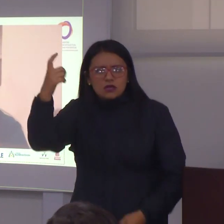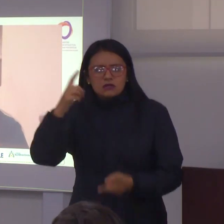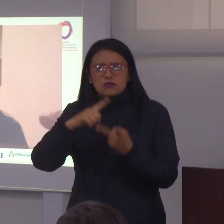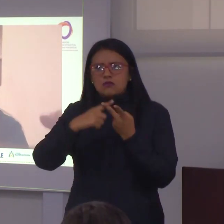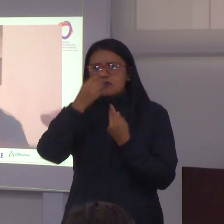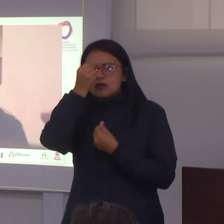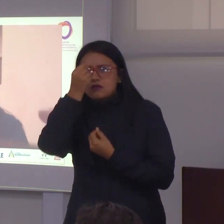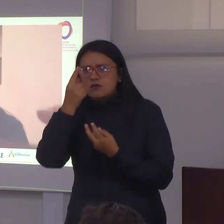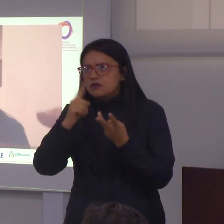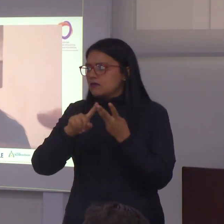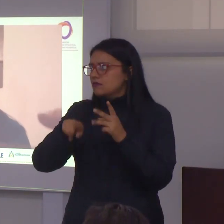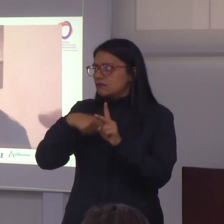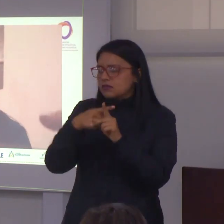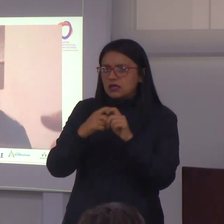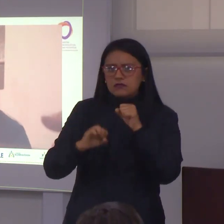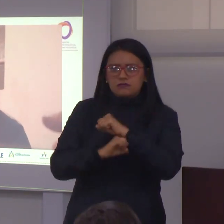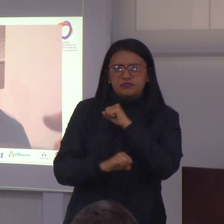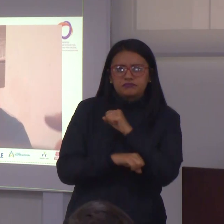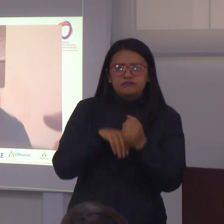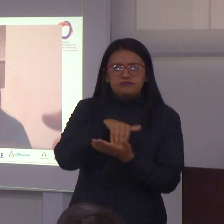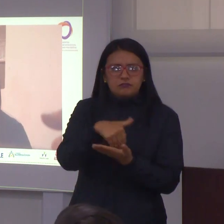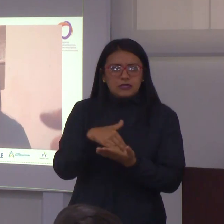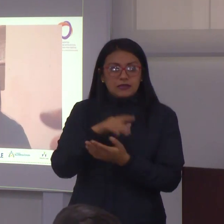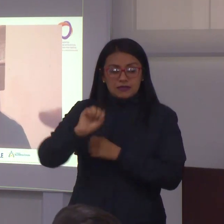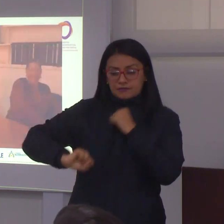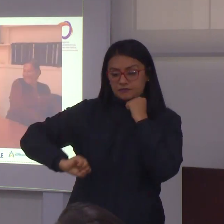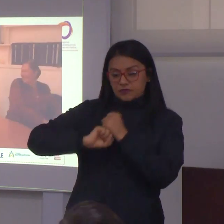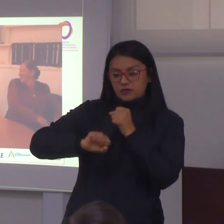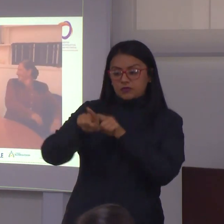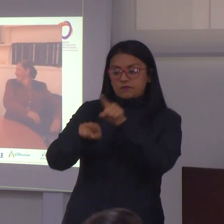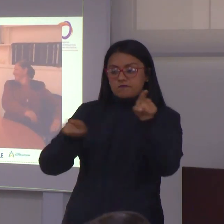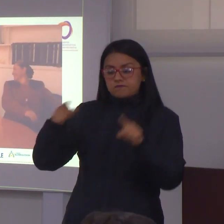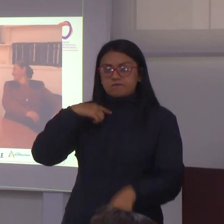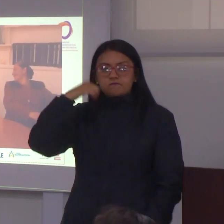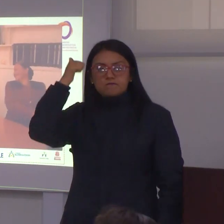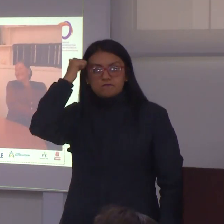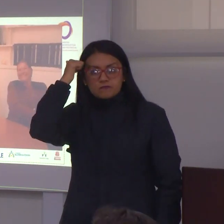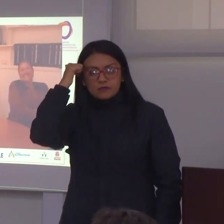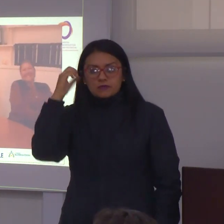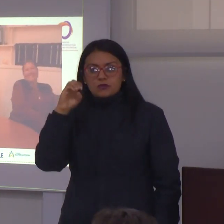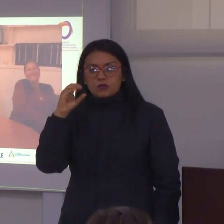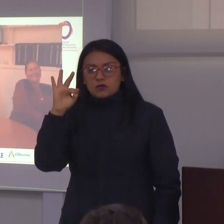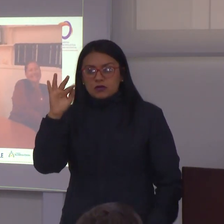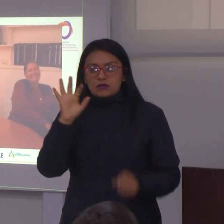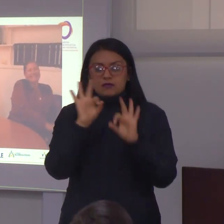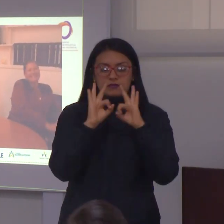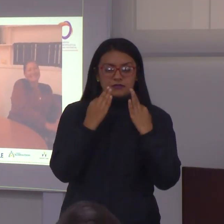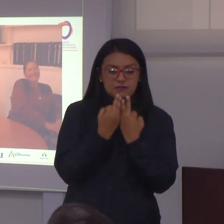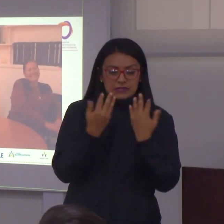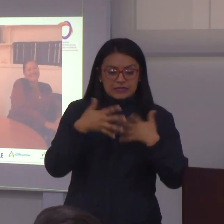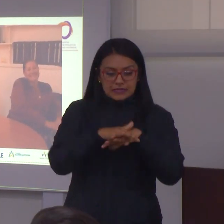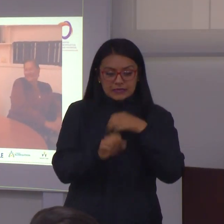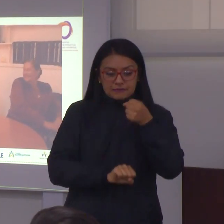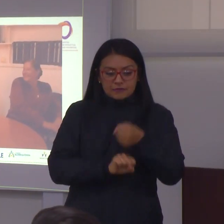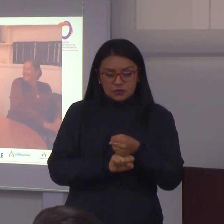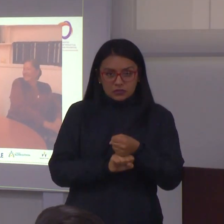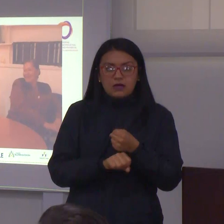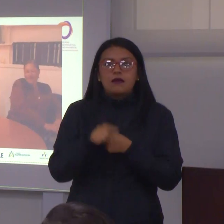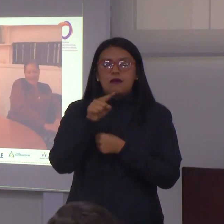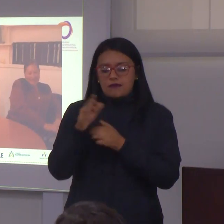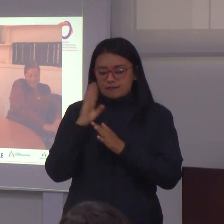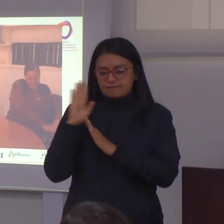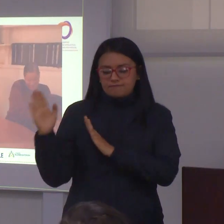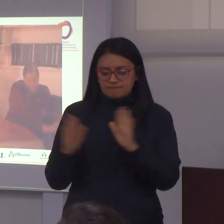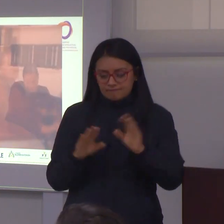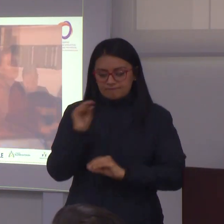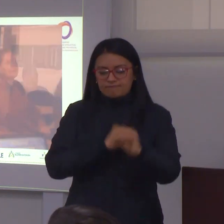valores, fortaleza y habilidades, y con el apoyo de los profesionales OAN, su familia y red de apoyo natural, se construye un